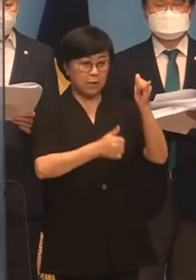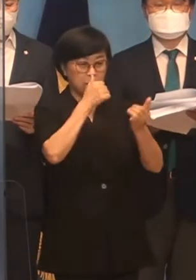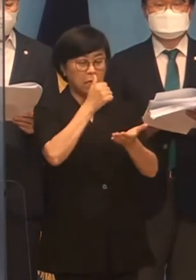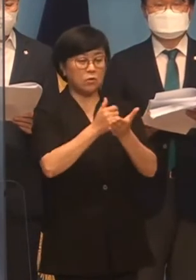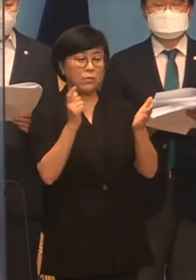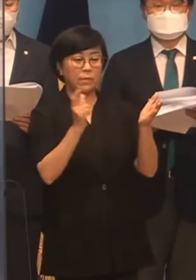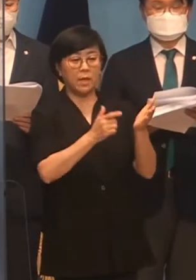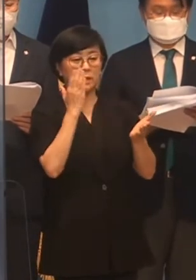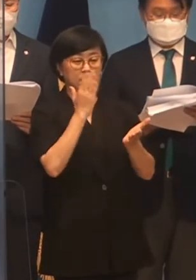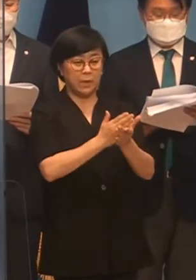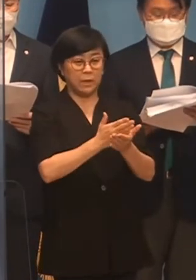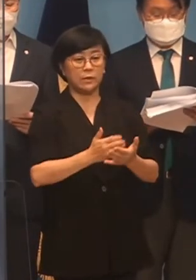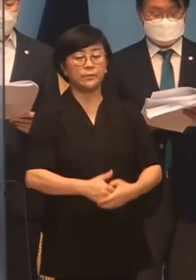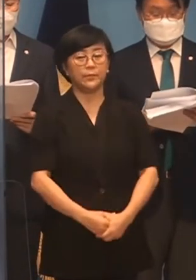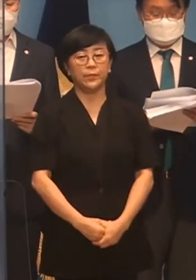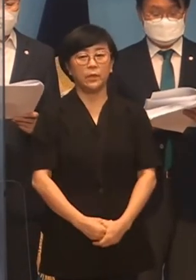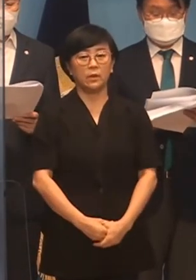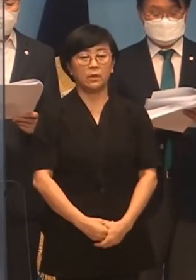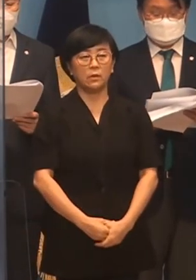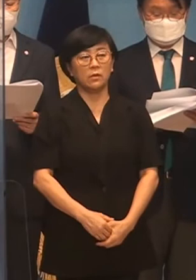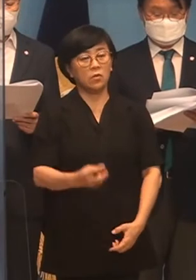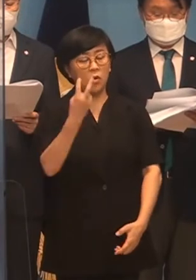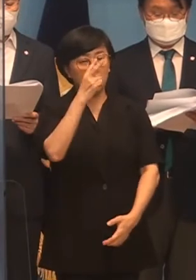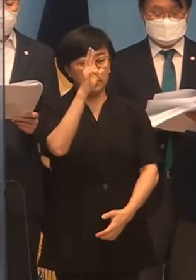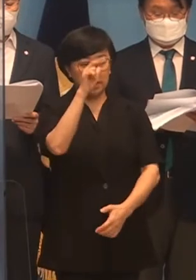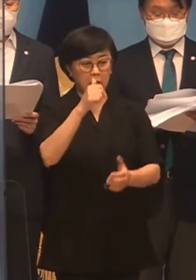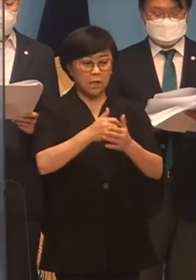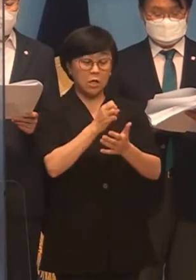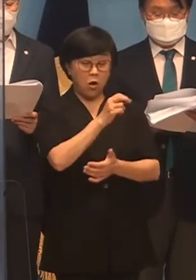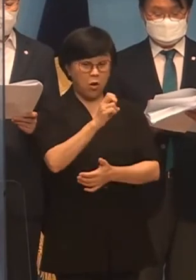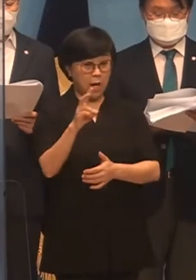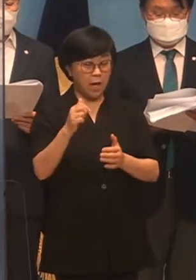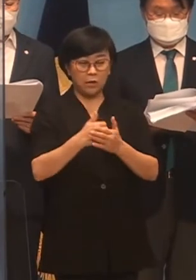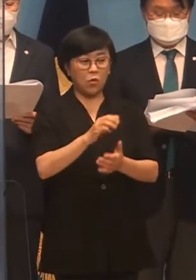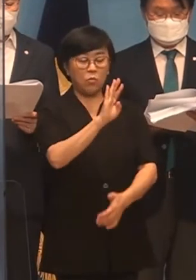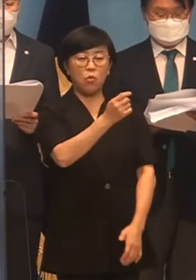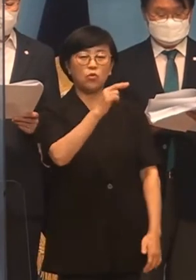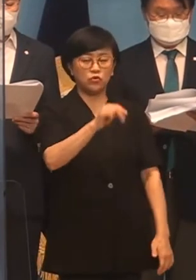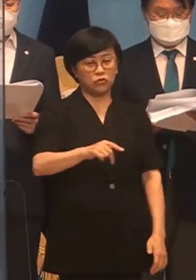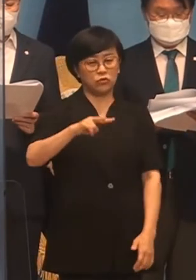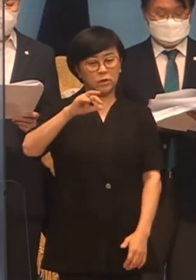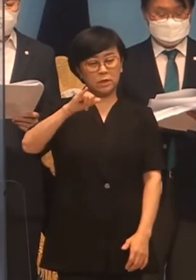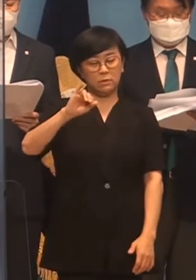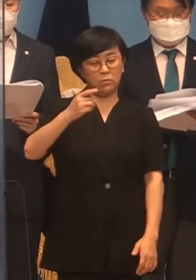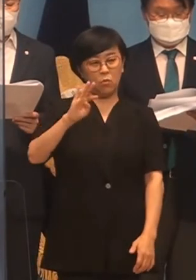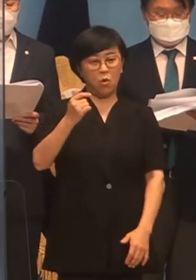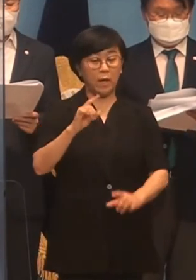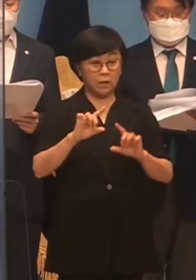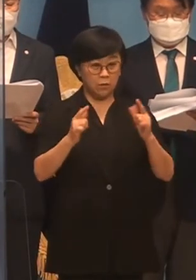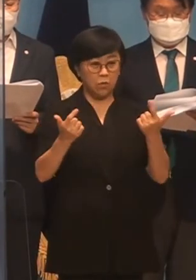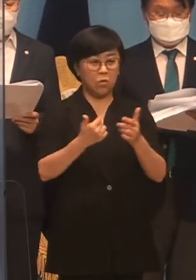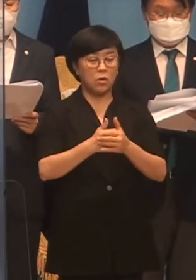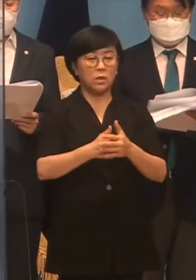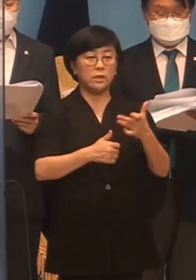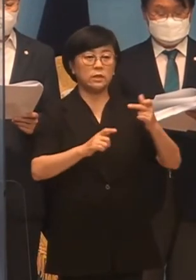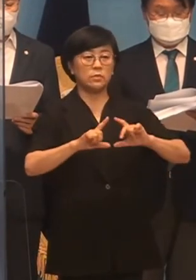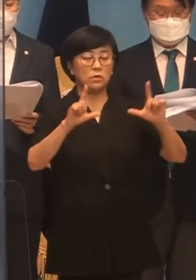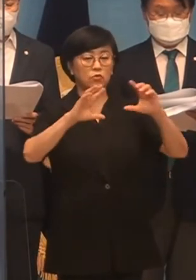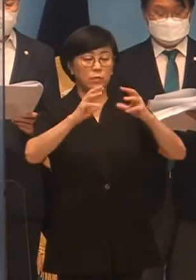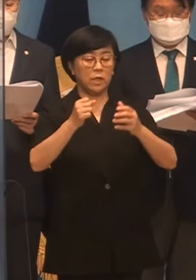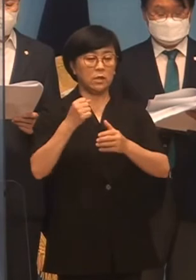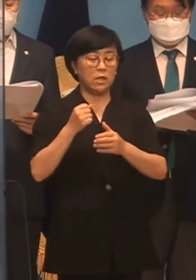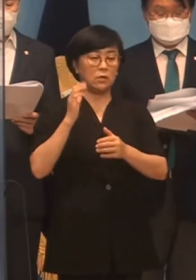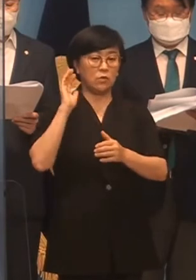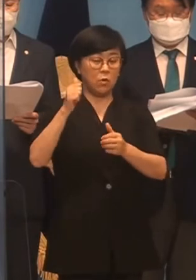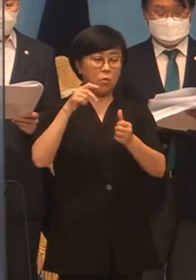남아서는 안 될 것입니다. 검찰개혁은 여야의 문제가 아니고 보수 진보의 문제가 아닙니다. 지난 17일 국민의힘 대선 후보